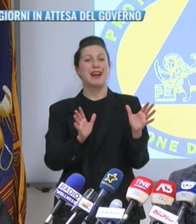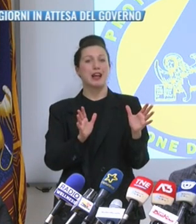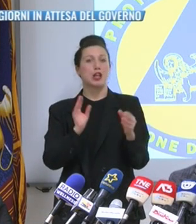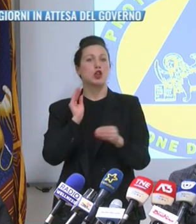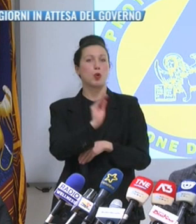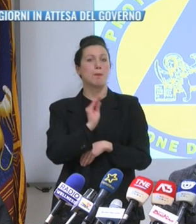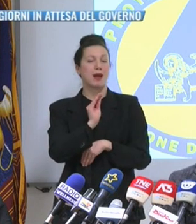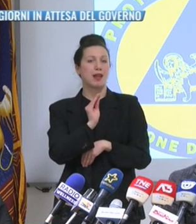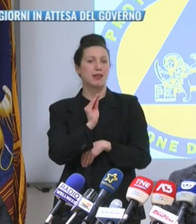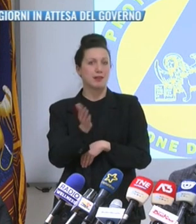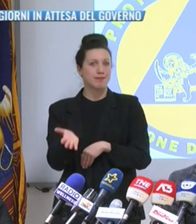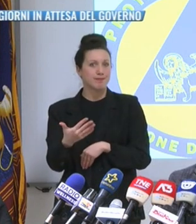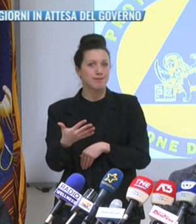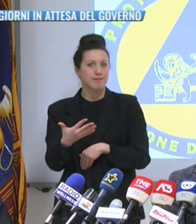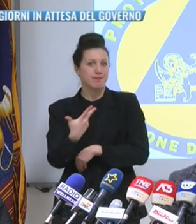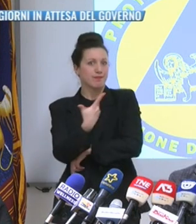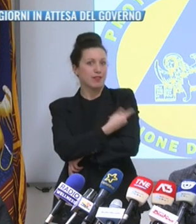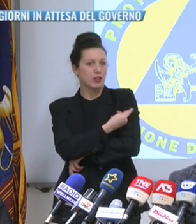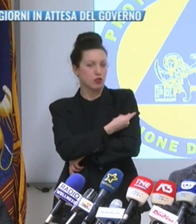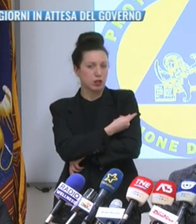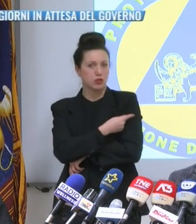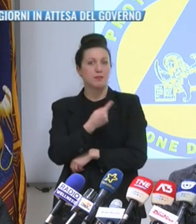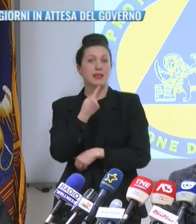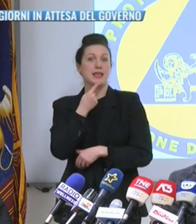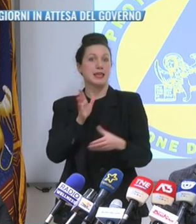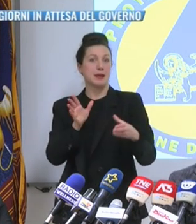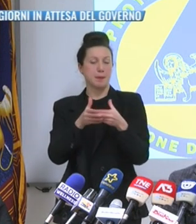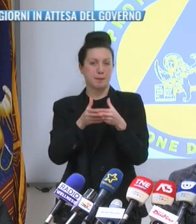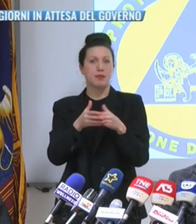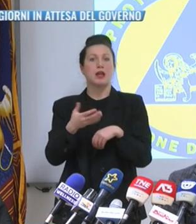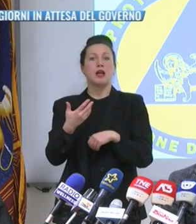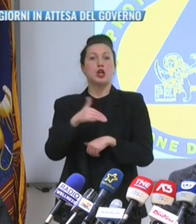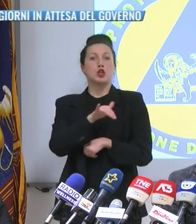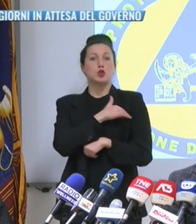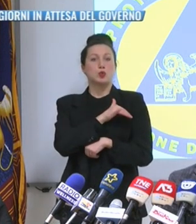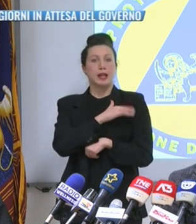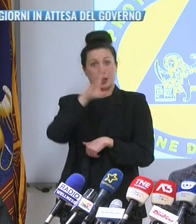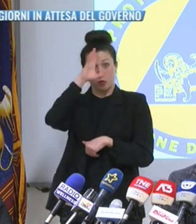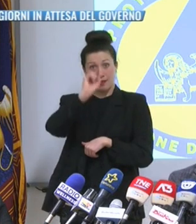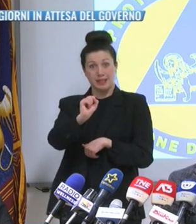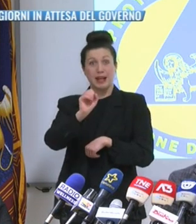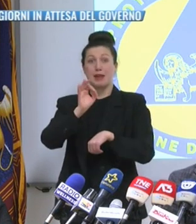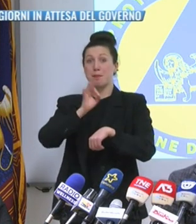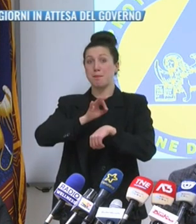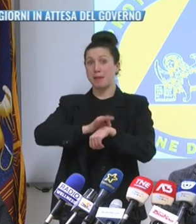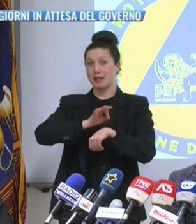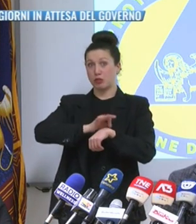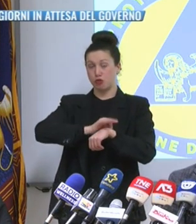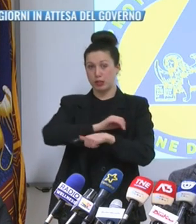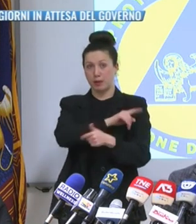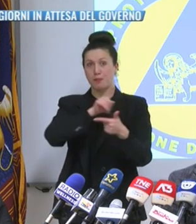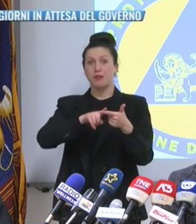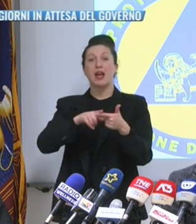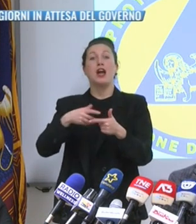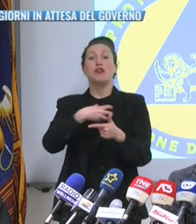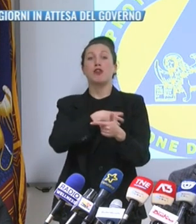quelle degli studenti universitari di medicina, ma anche di scienze infermieristiche, che sono chiamati a fare il